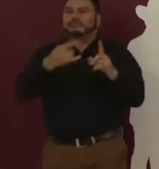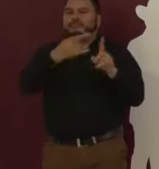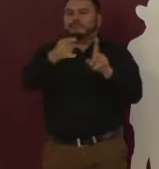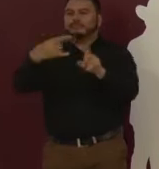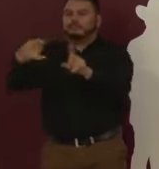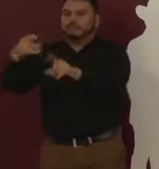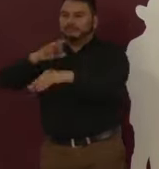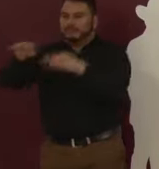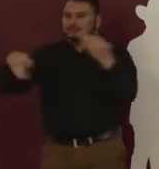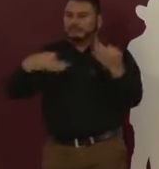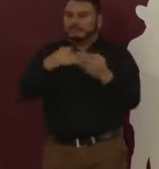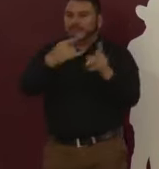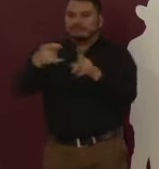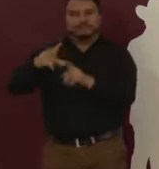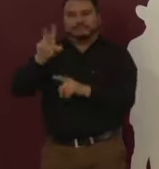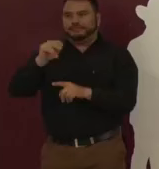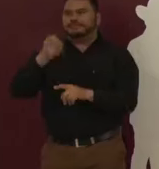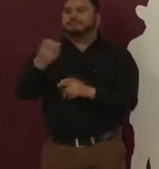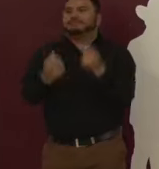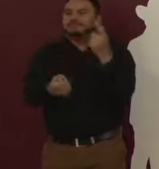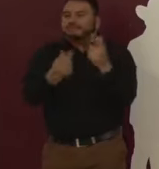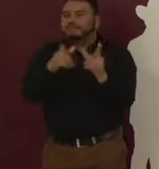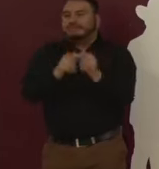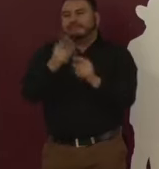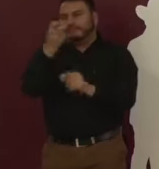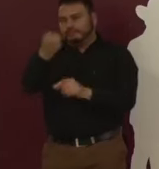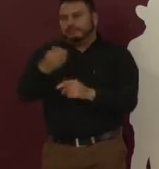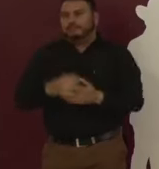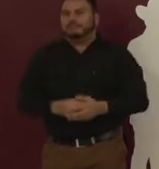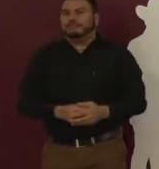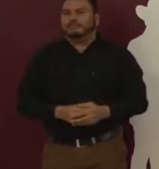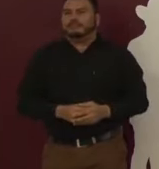abiertas para poder tener acceso a Estados Unidos.